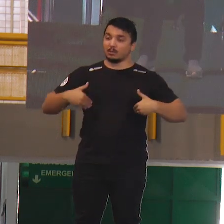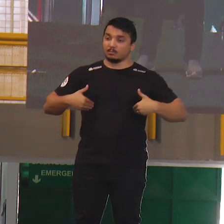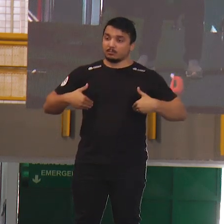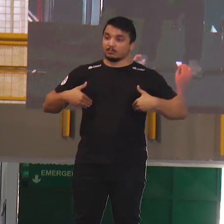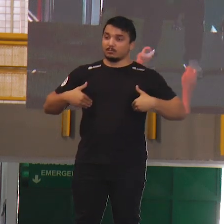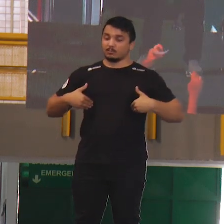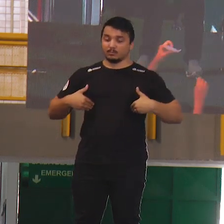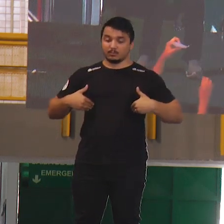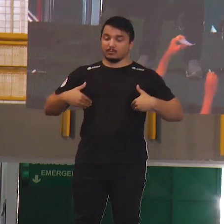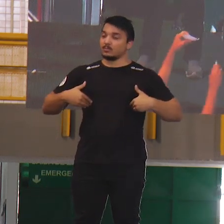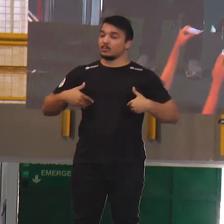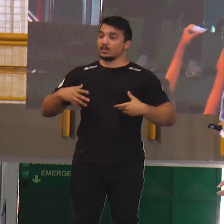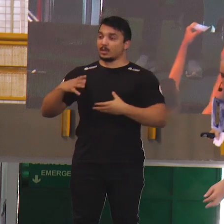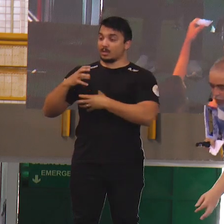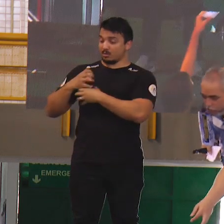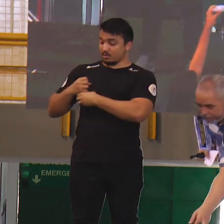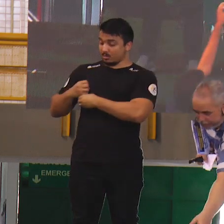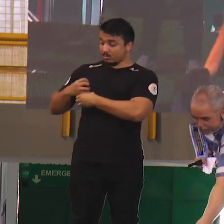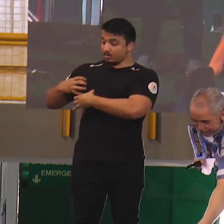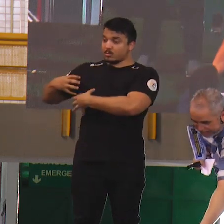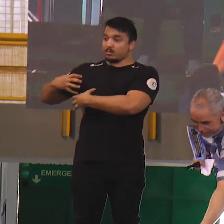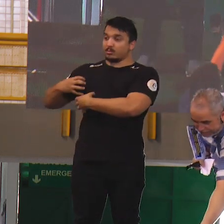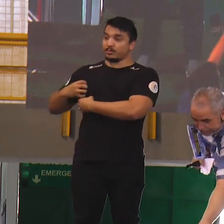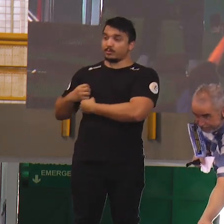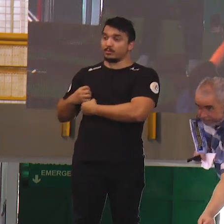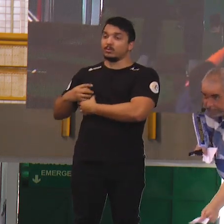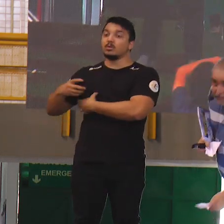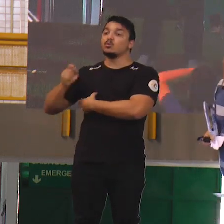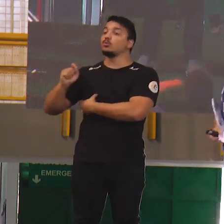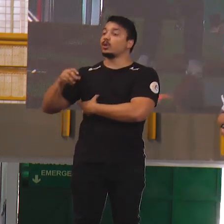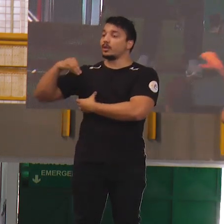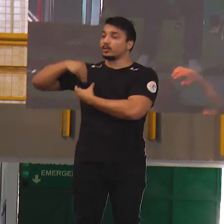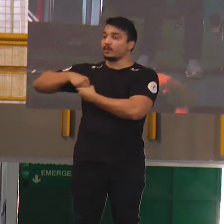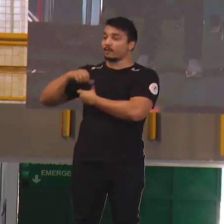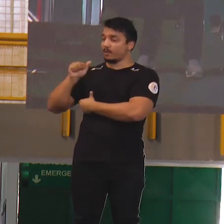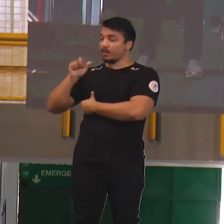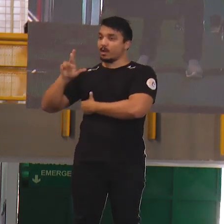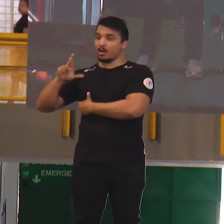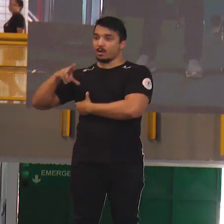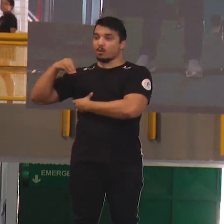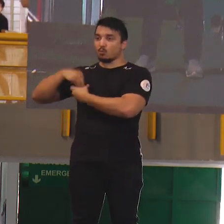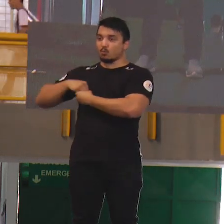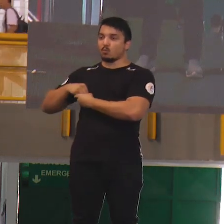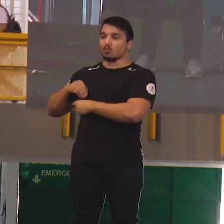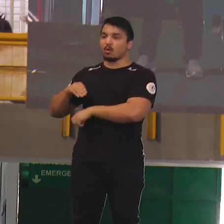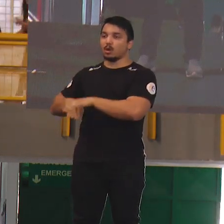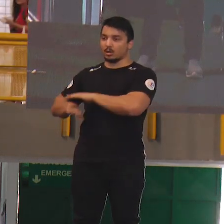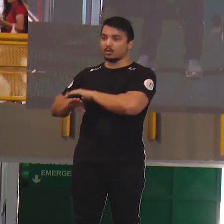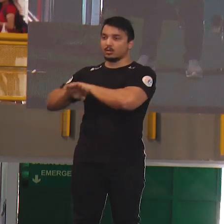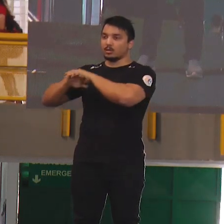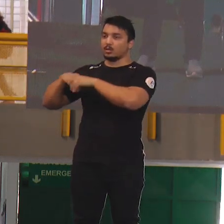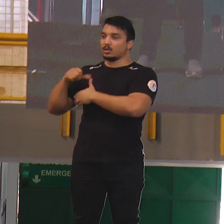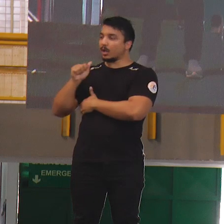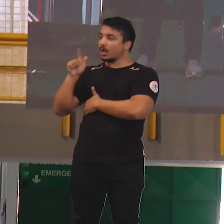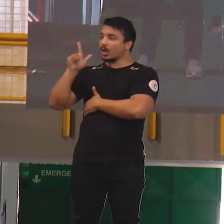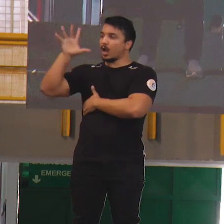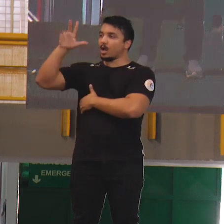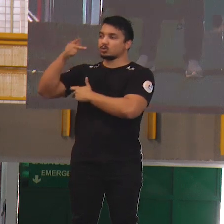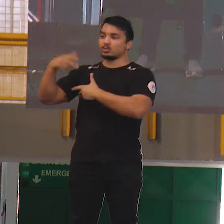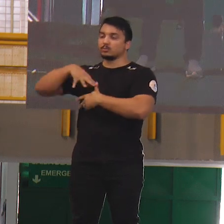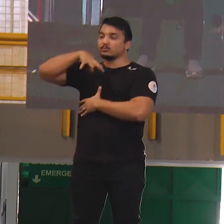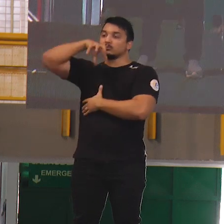vai ser esponjoso porque possui lacunas de ar, que é a qual onde você vai ter as trocas gasosas, a hematose, tudo